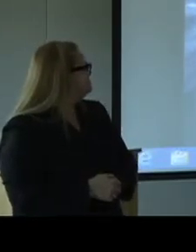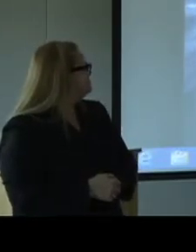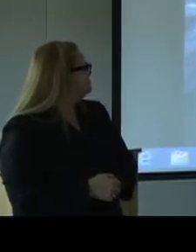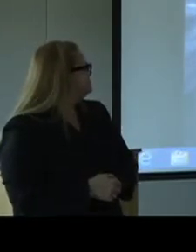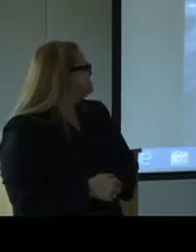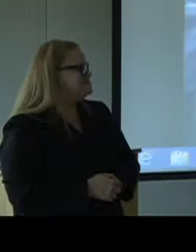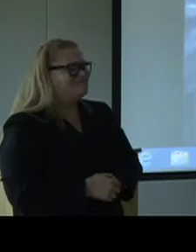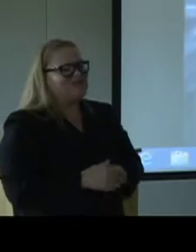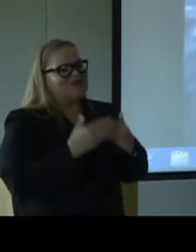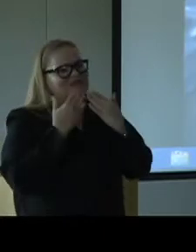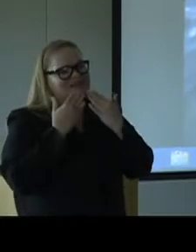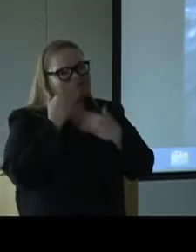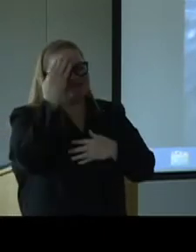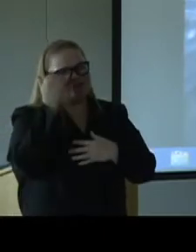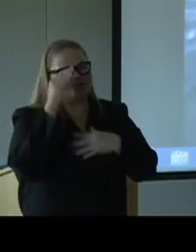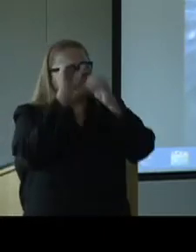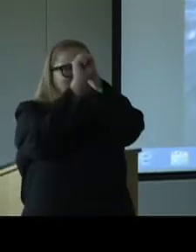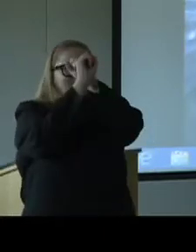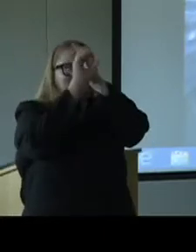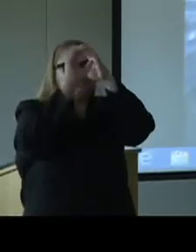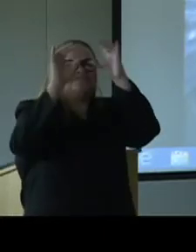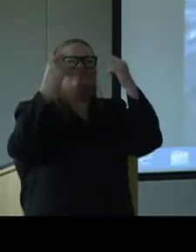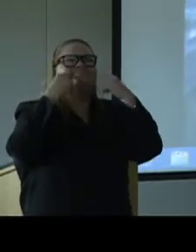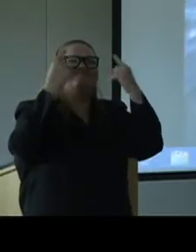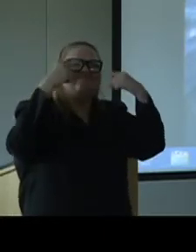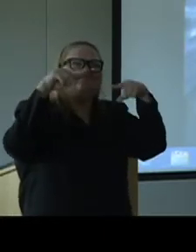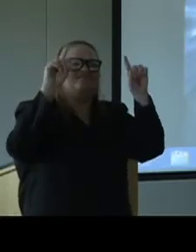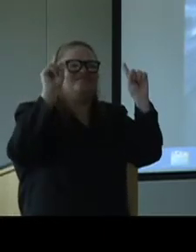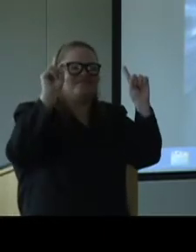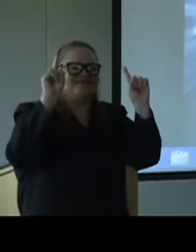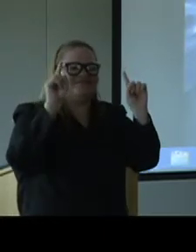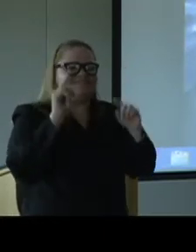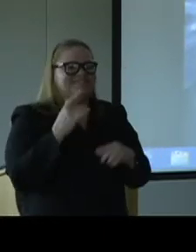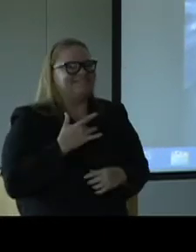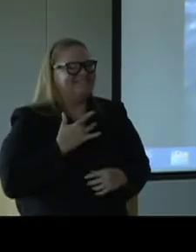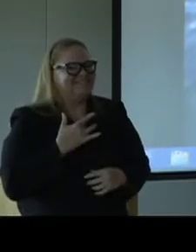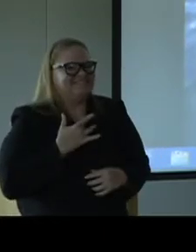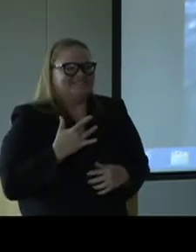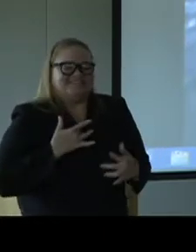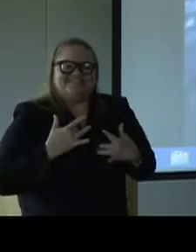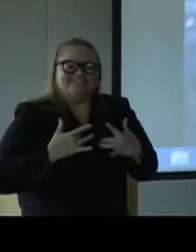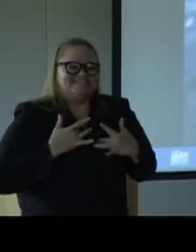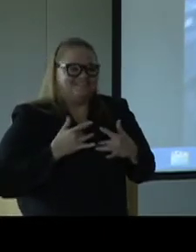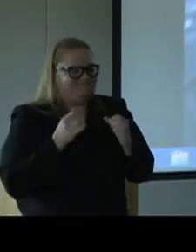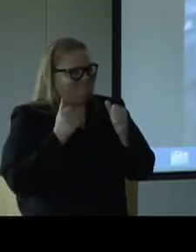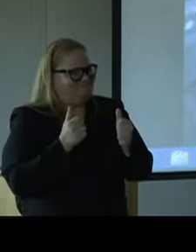Gracias, porque pues, esto es un sueño. Y de verdad que me siento bien emocionada.